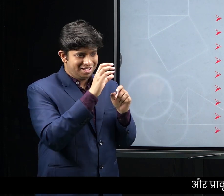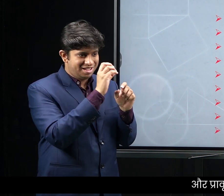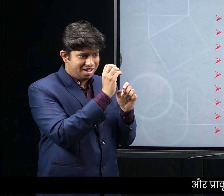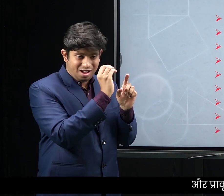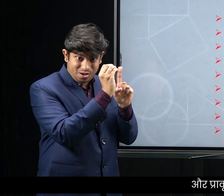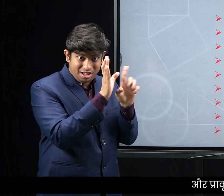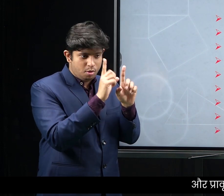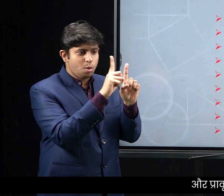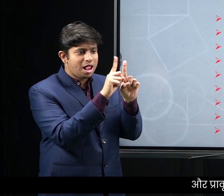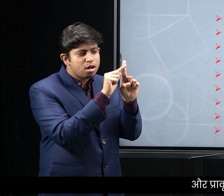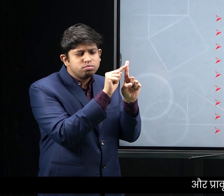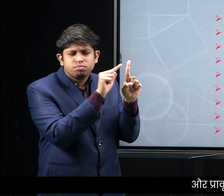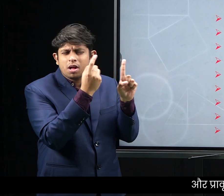प्राकृतिक संख्या।